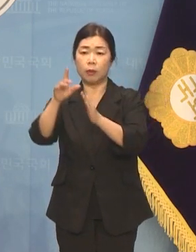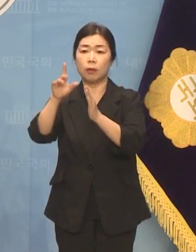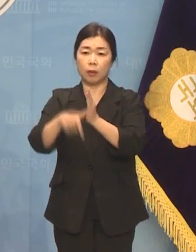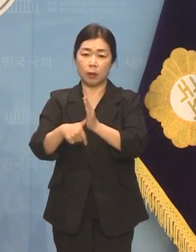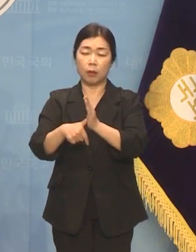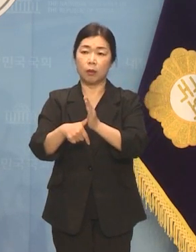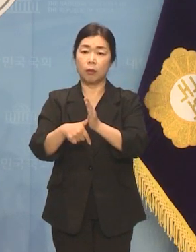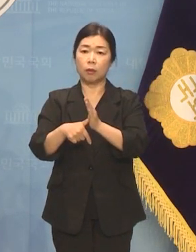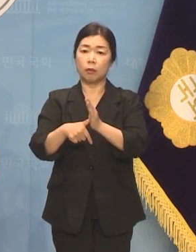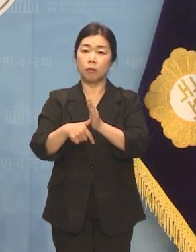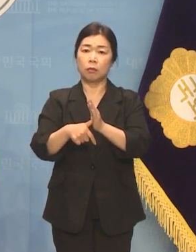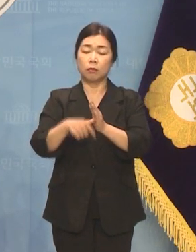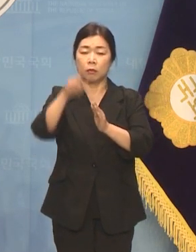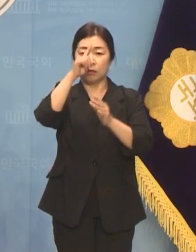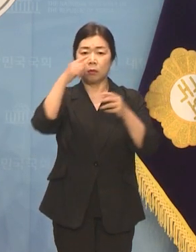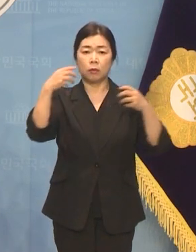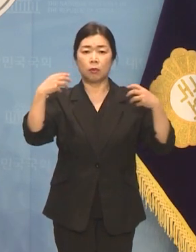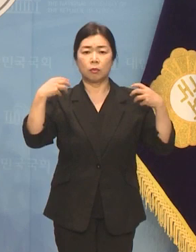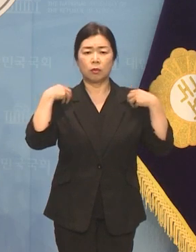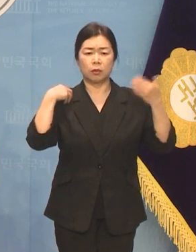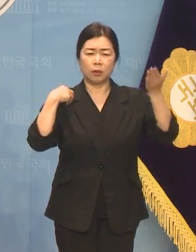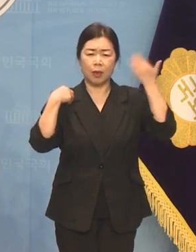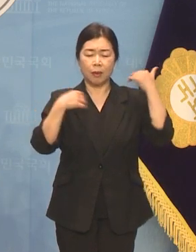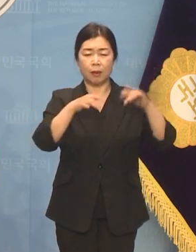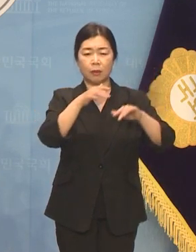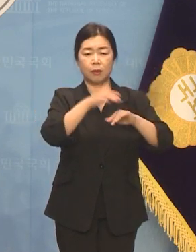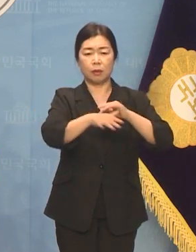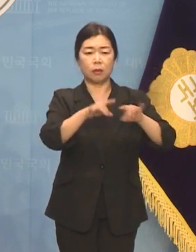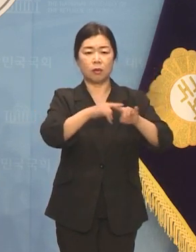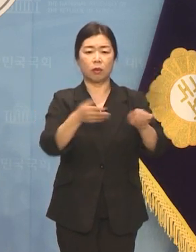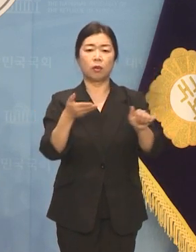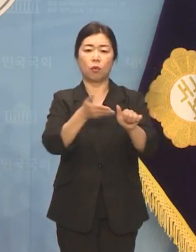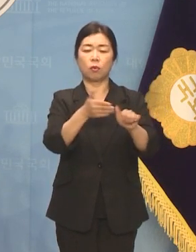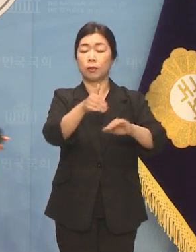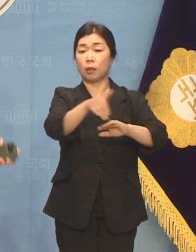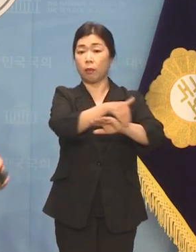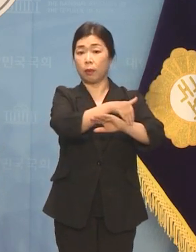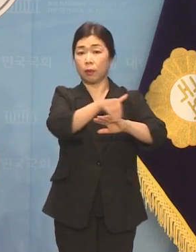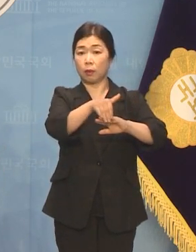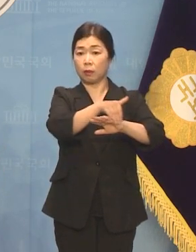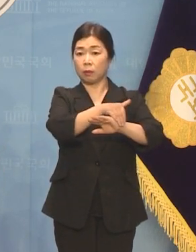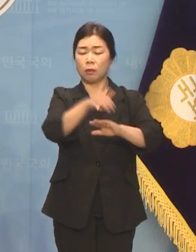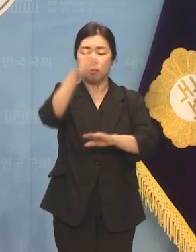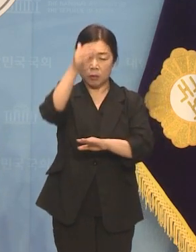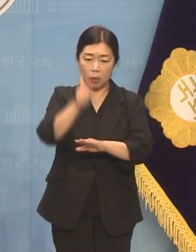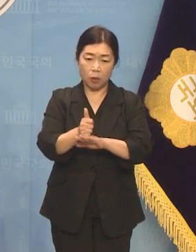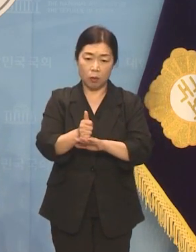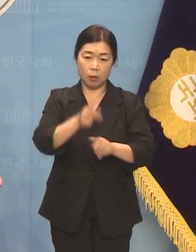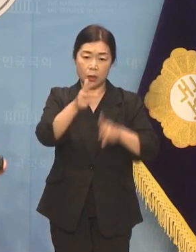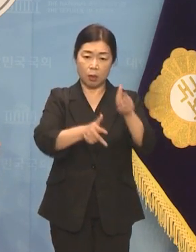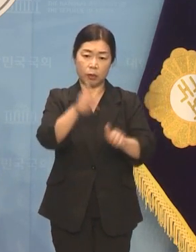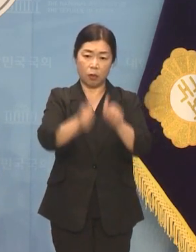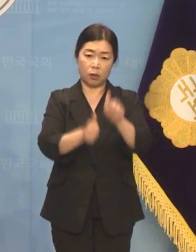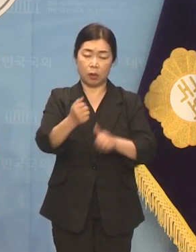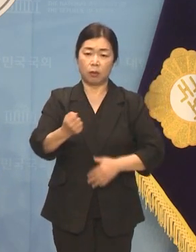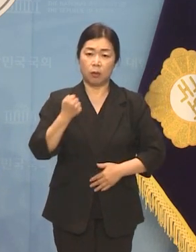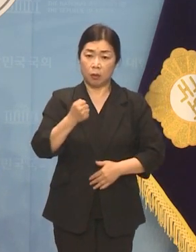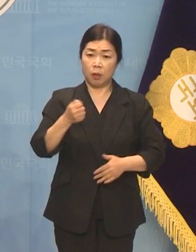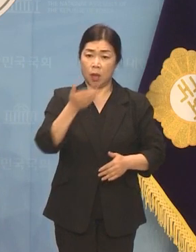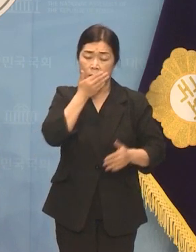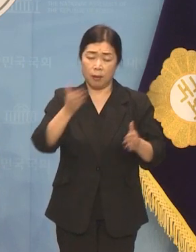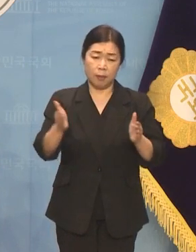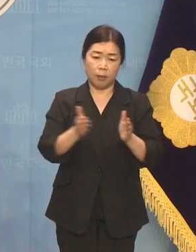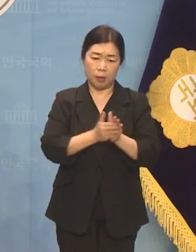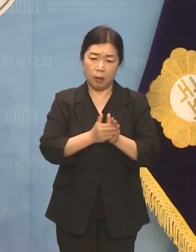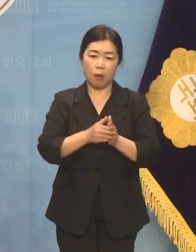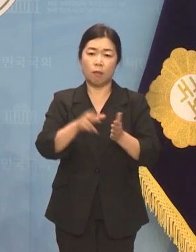상황에서 정부의 구시대적인 이런 전력 공급 계획이 결국은 우리나라 산업 경쟁력까지